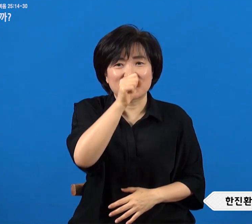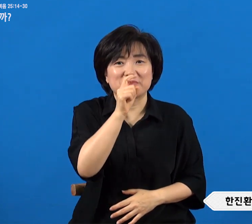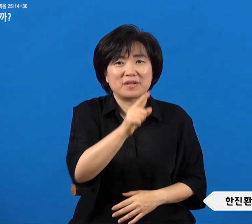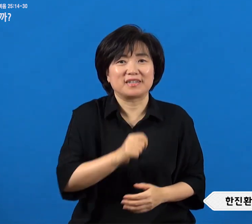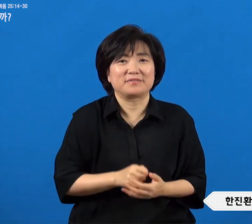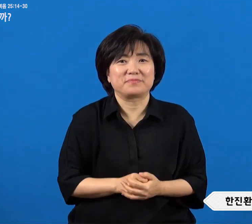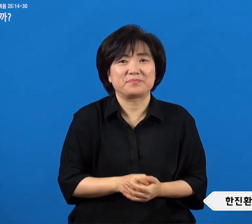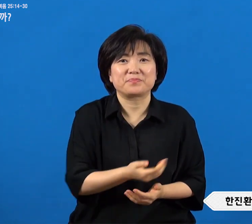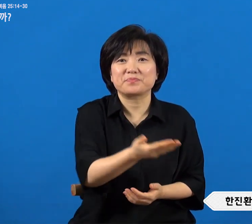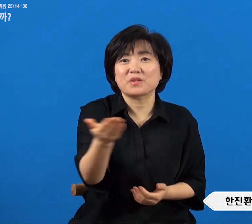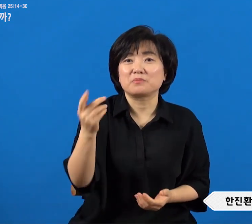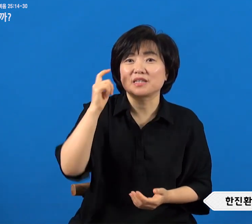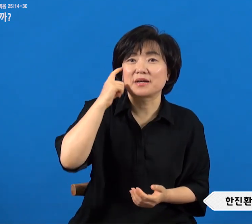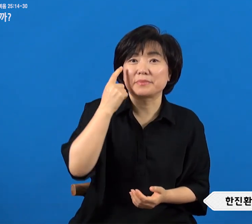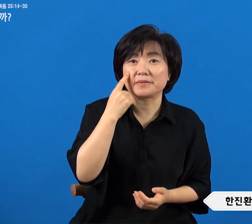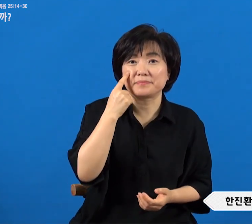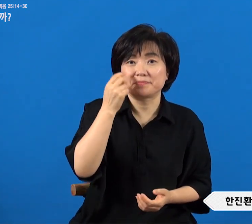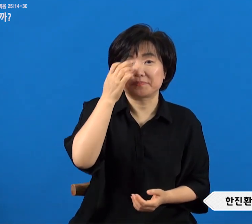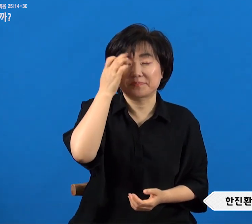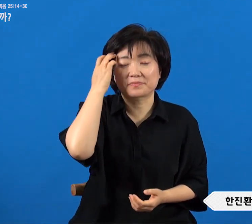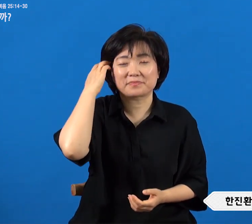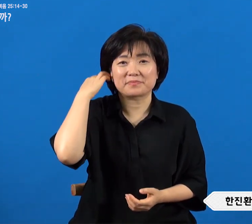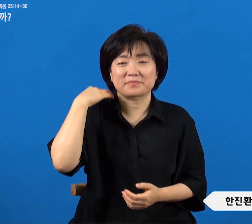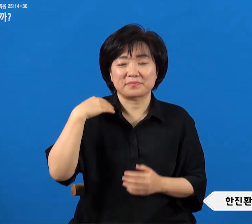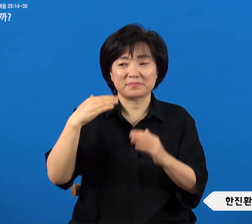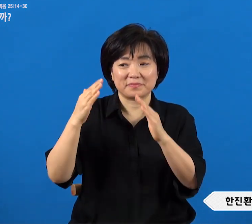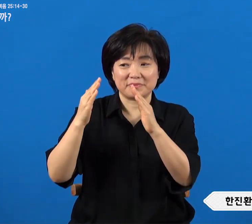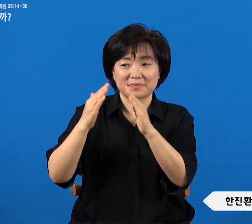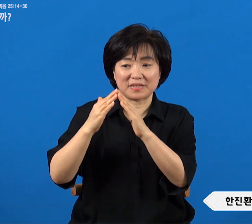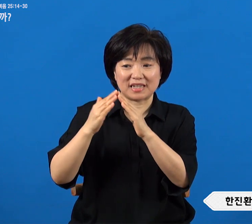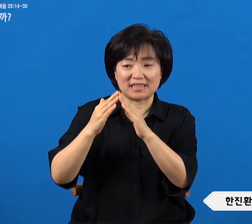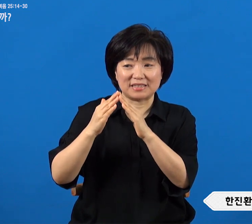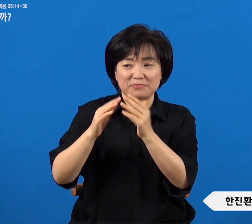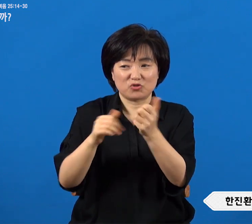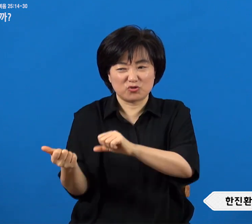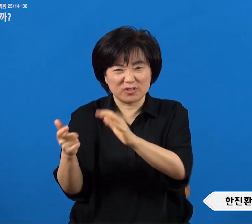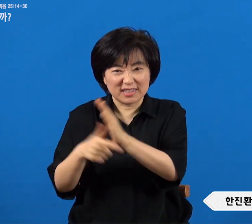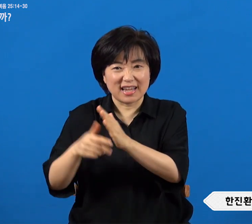여러분, 그런 거 한번 생각해 보셨습니까? 유산 안 남기기,